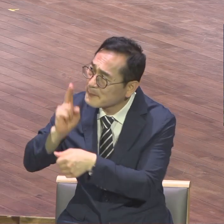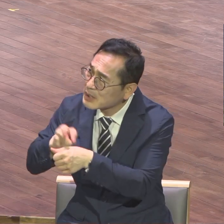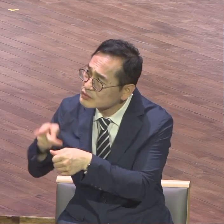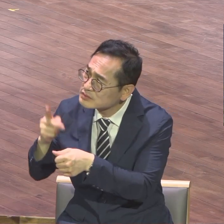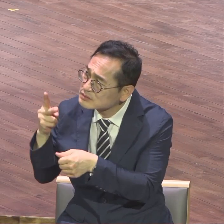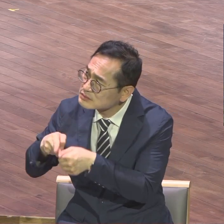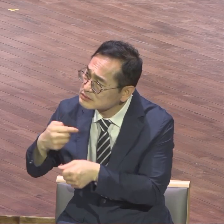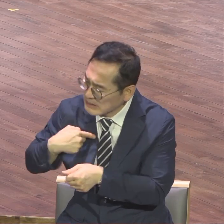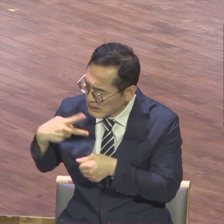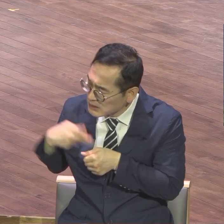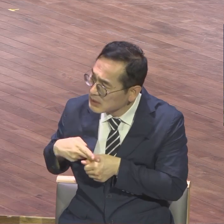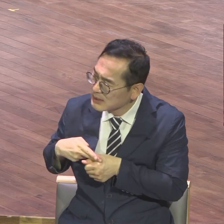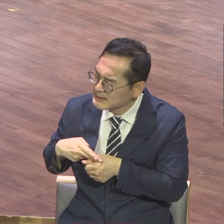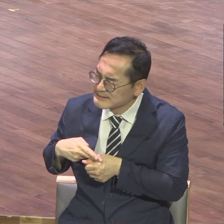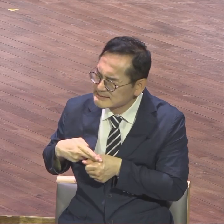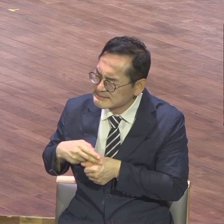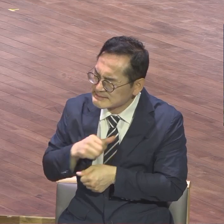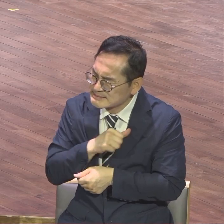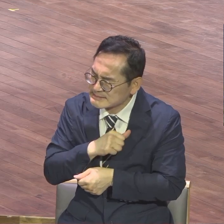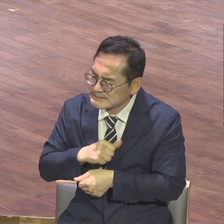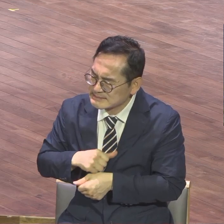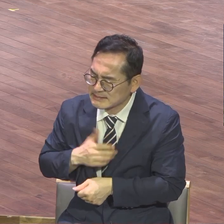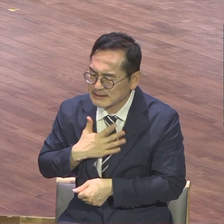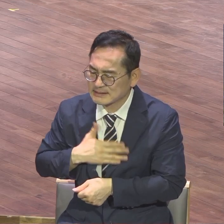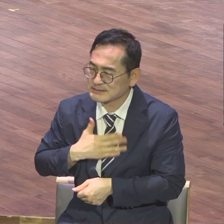어느 정도입니까? 소변 볼 때마다